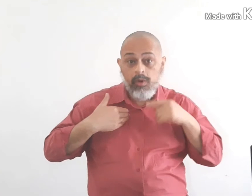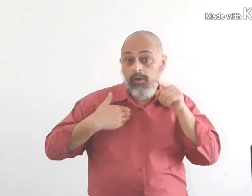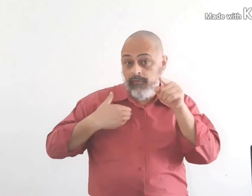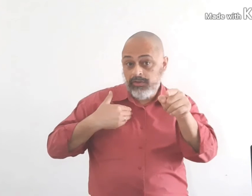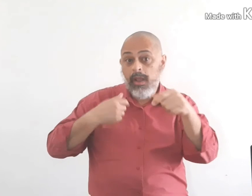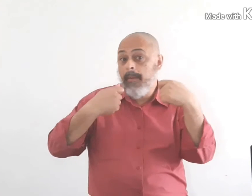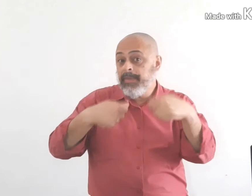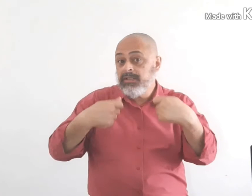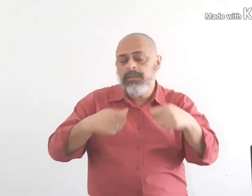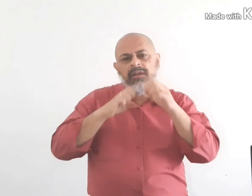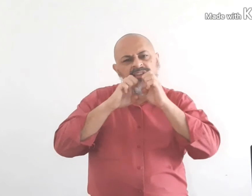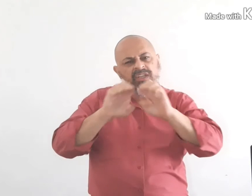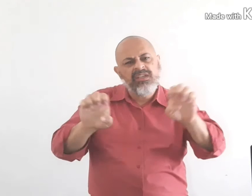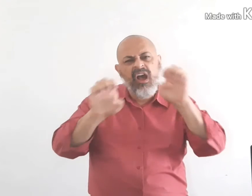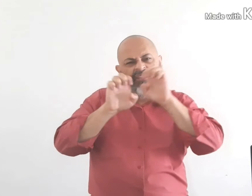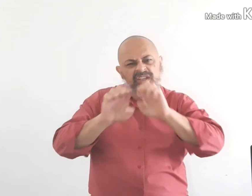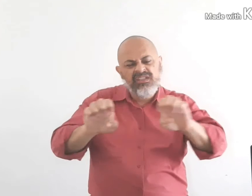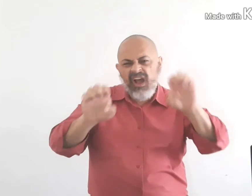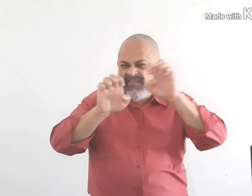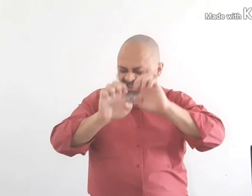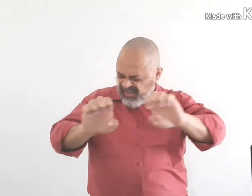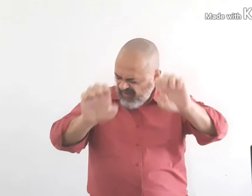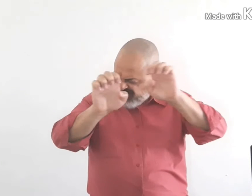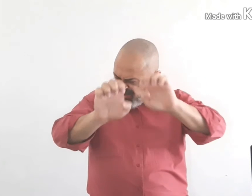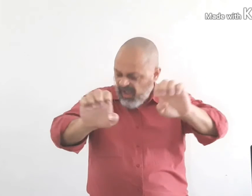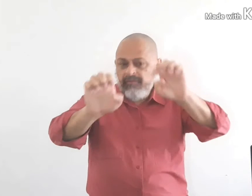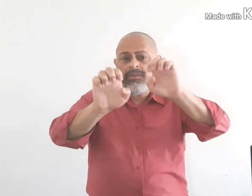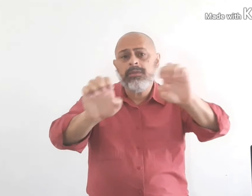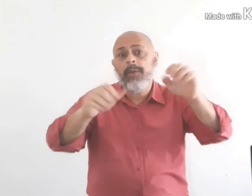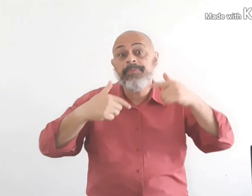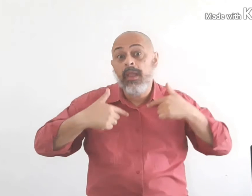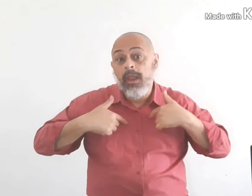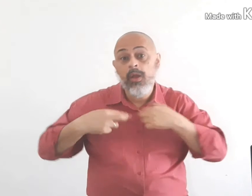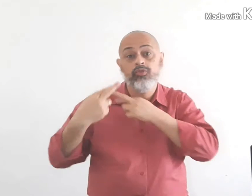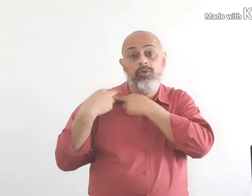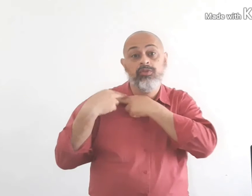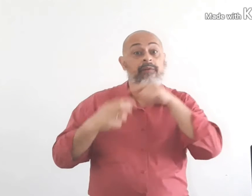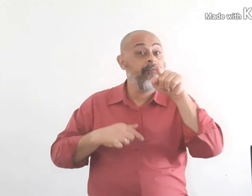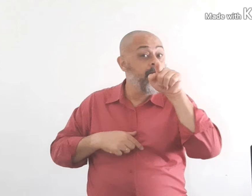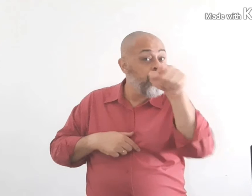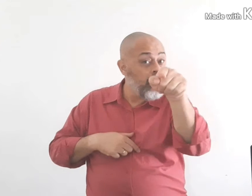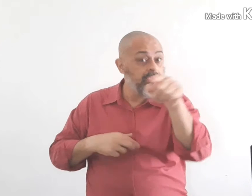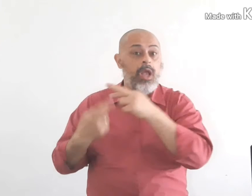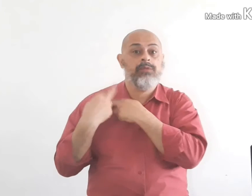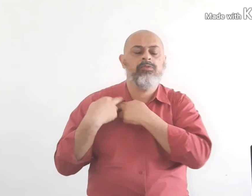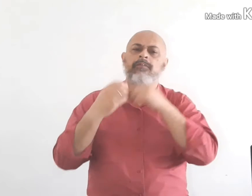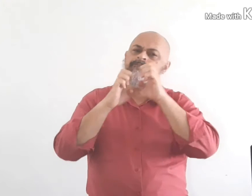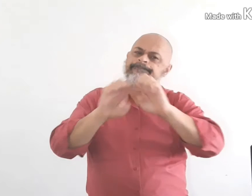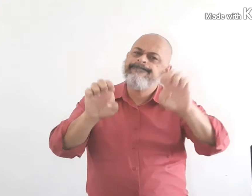essa mensagem, ecoemos essa mensagem, transmitamos essa